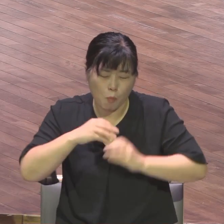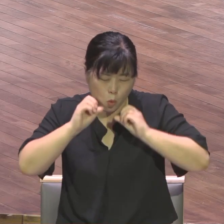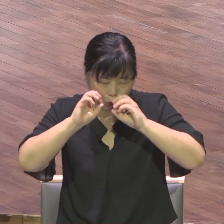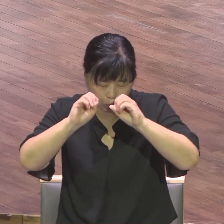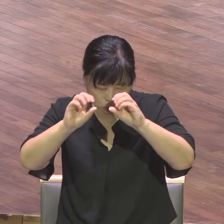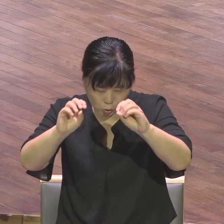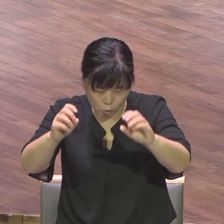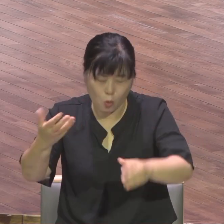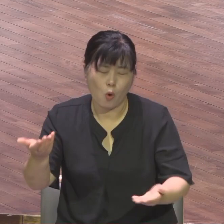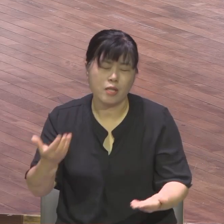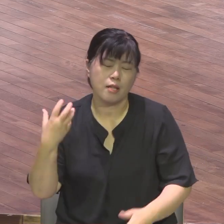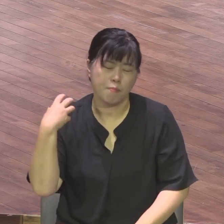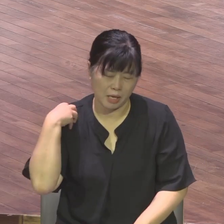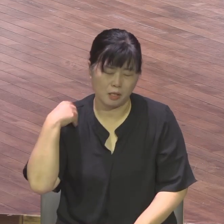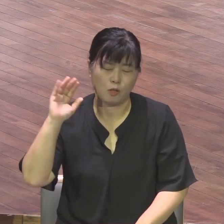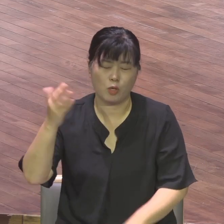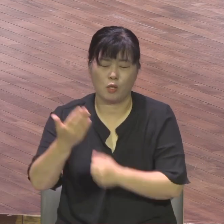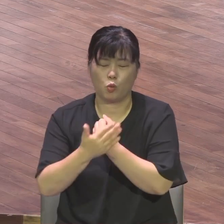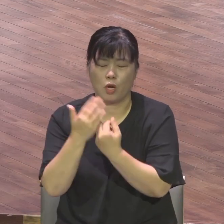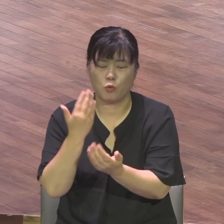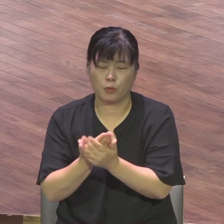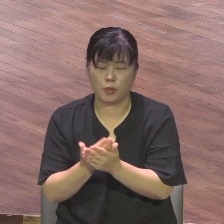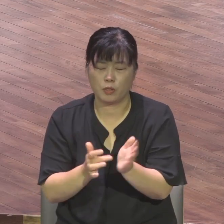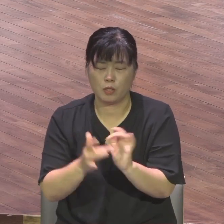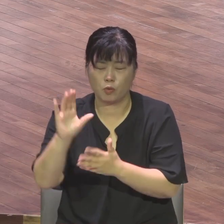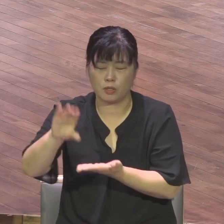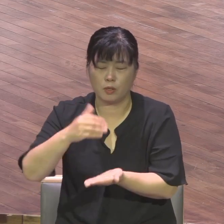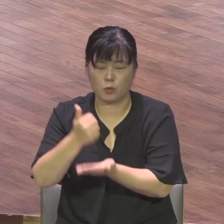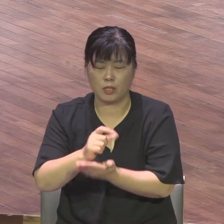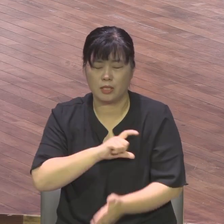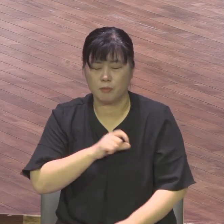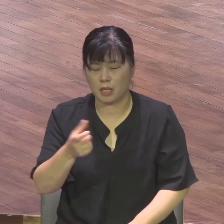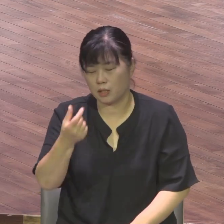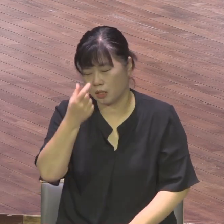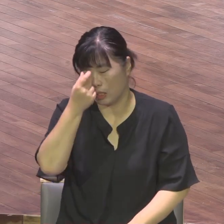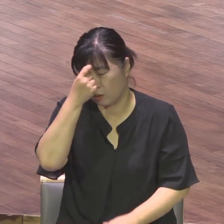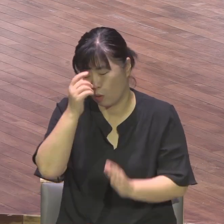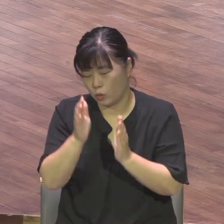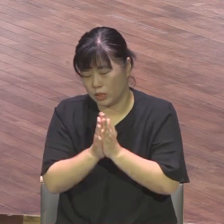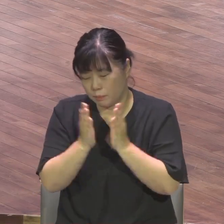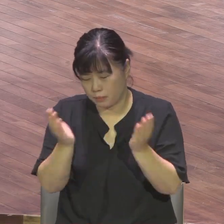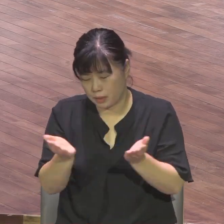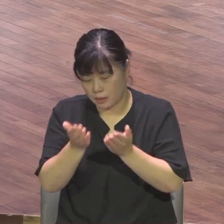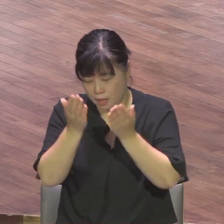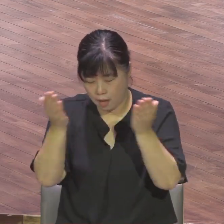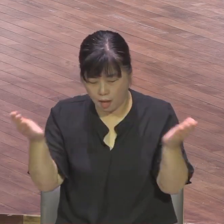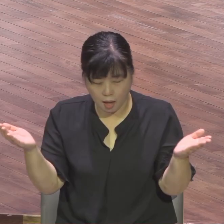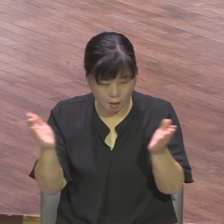되게 하여 주옵소서. 예수 그리스도를 받들어 기도합니다. 아멘.